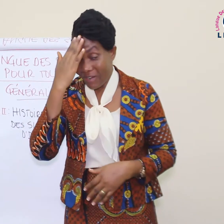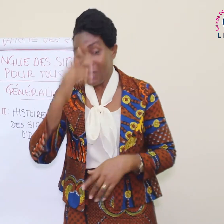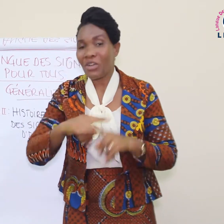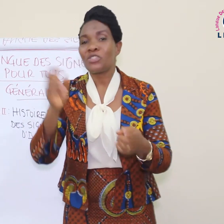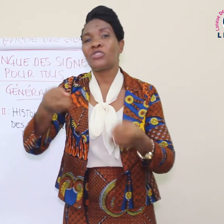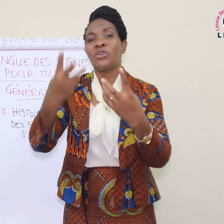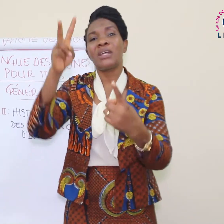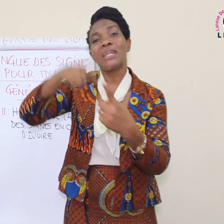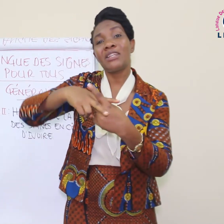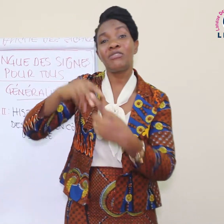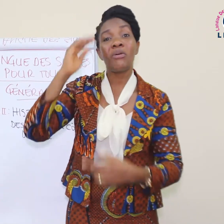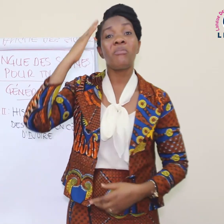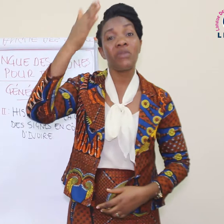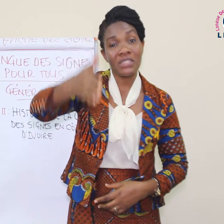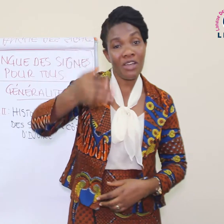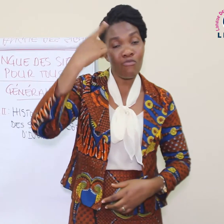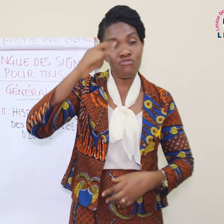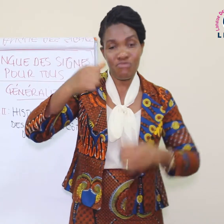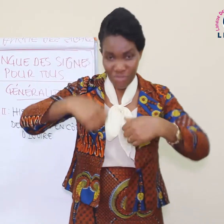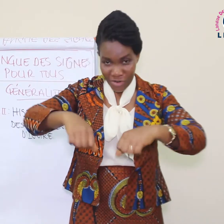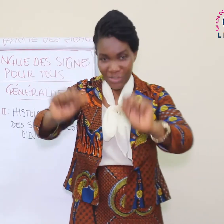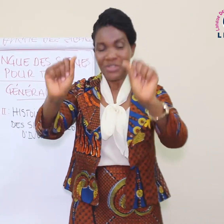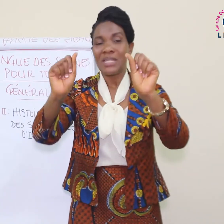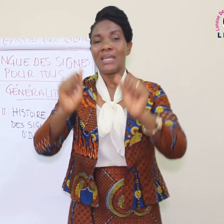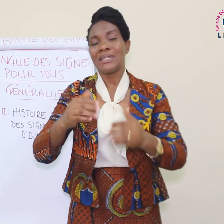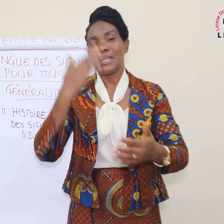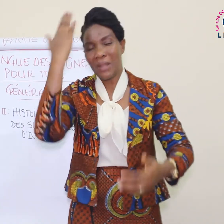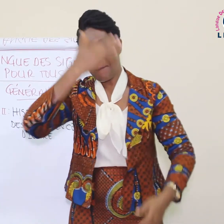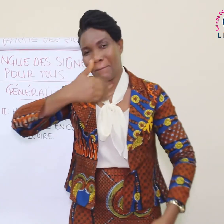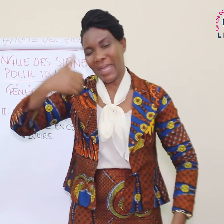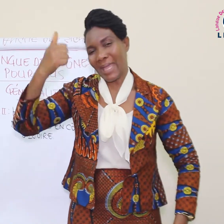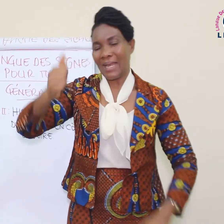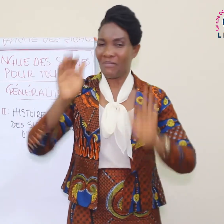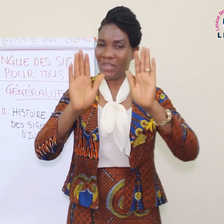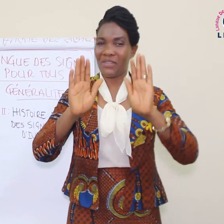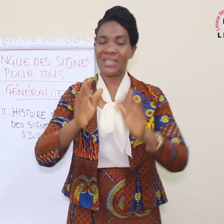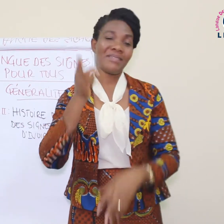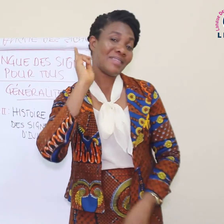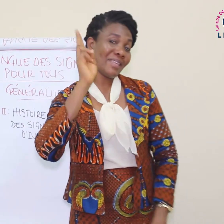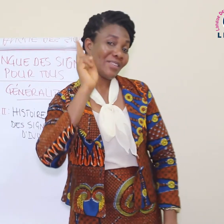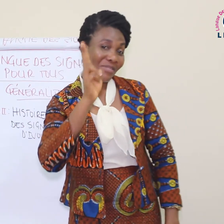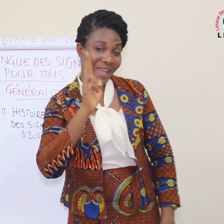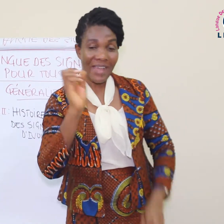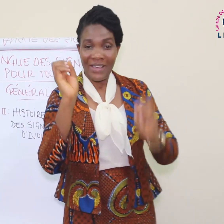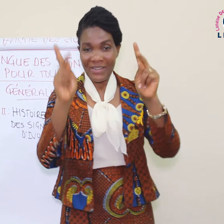rendez-vous prochainement pour la suite de cette belle et passionnante histoire. Ok? Sur ce, on se dit au